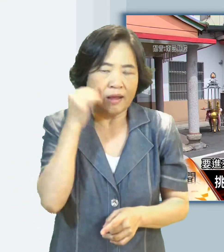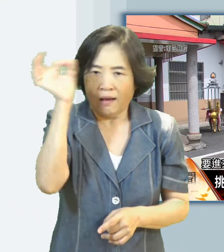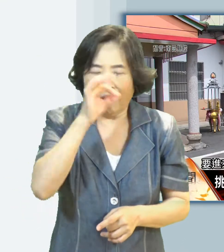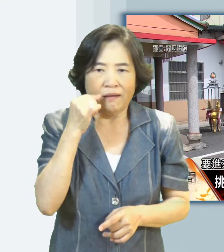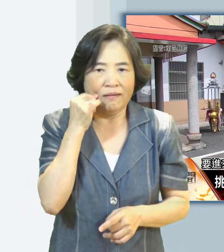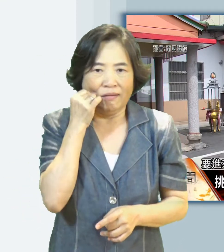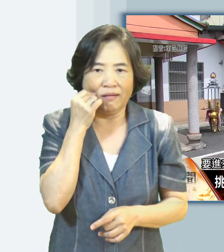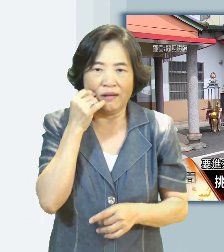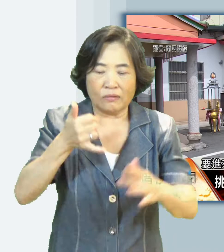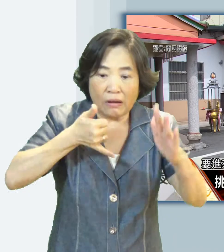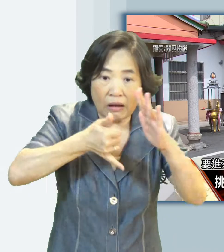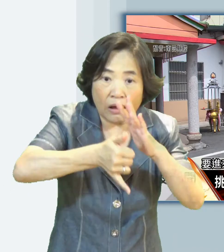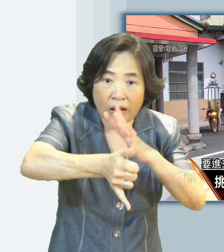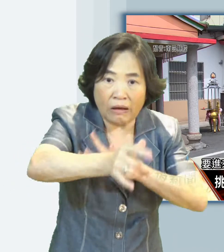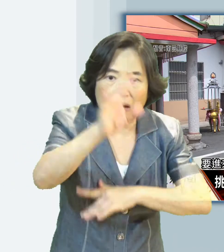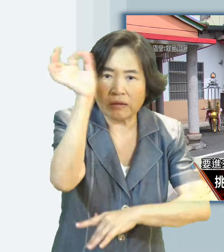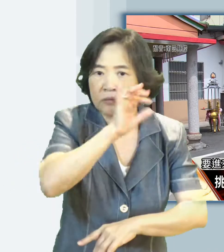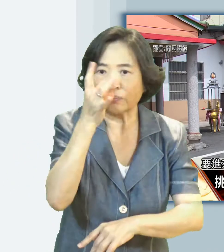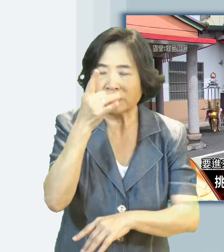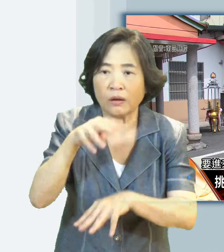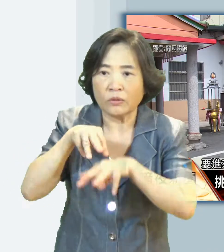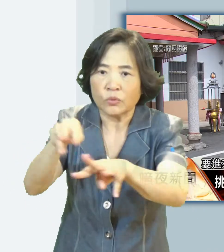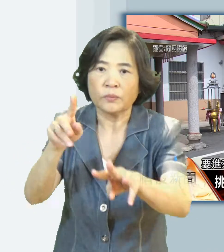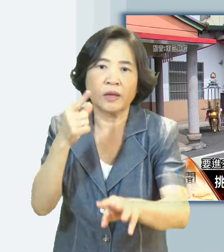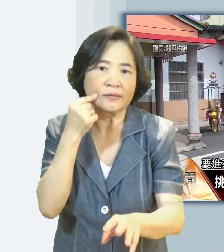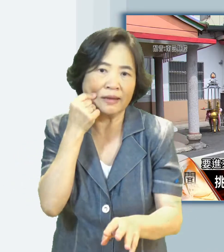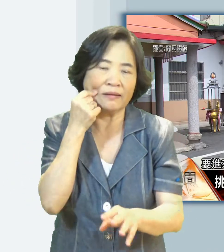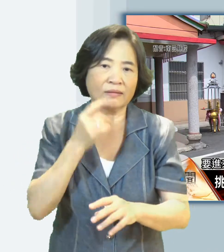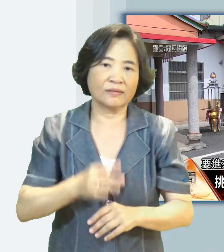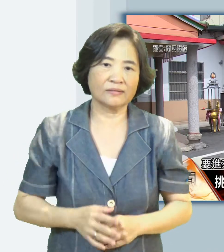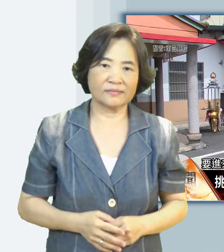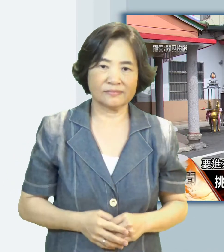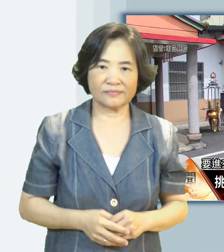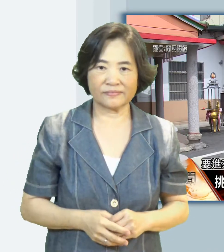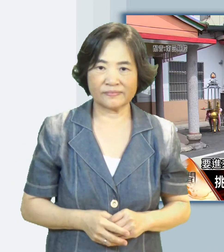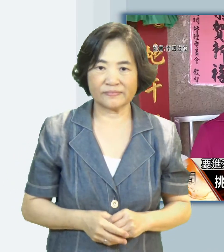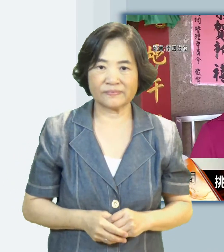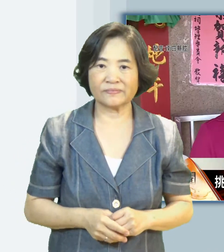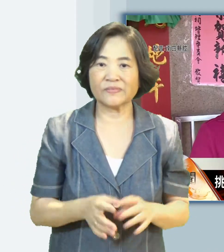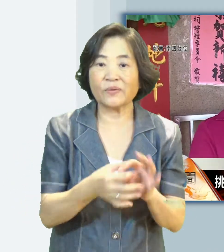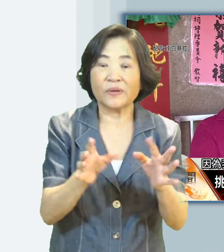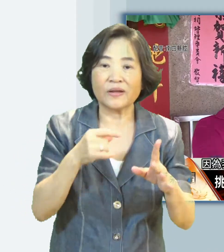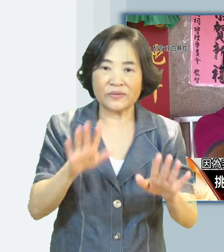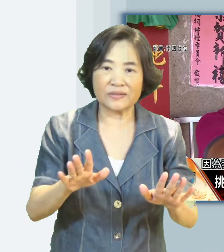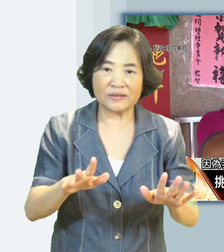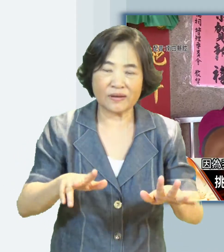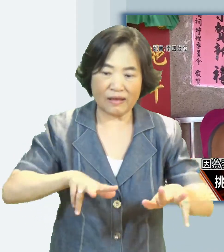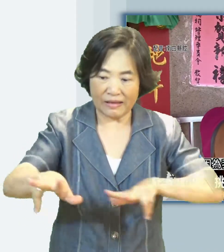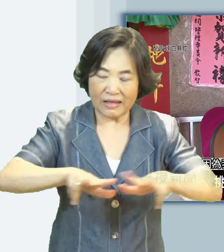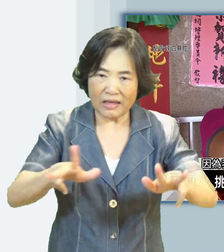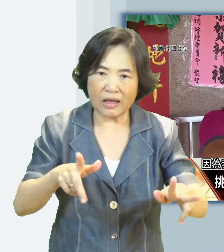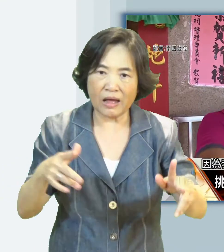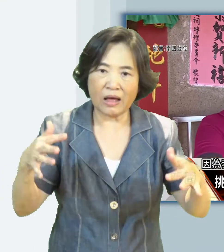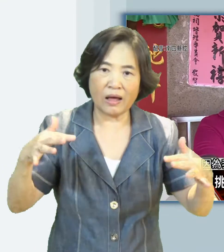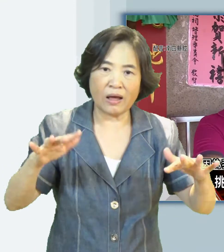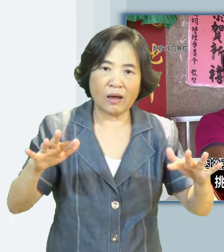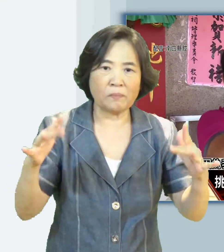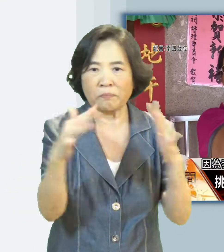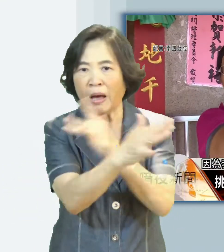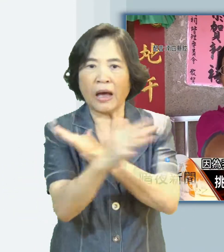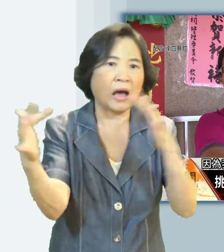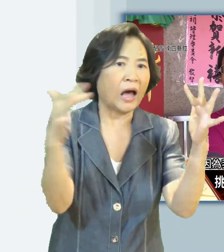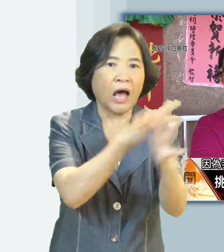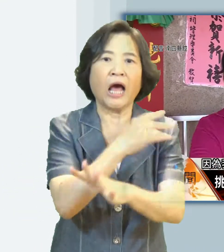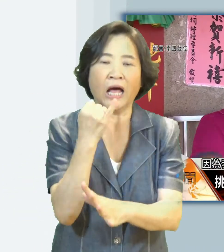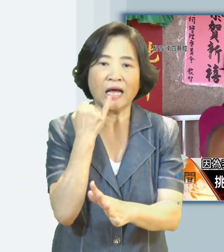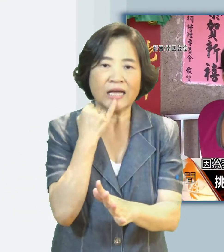深。啊，我电我入来，我出去哦，拢寻唔到路。 因为人家用嗰种四通八达